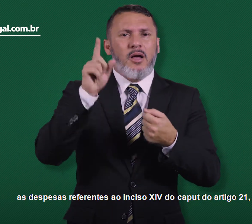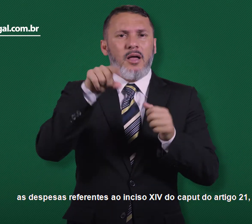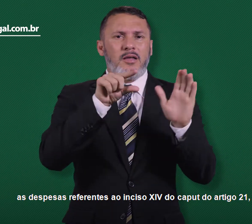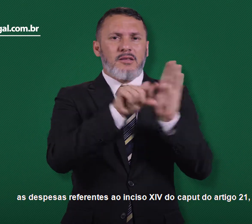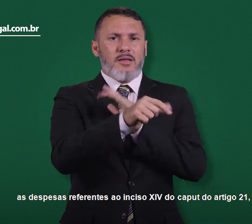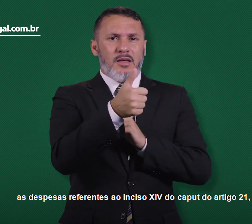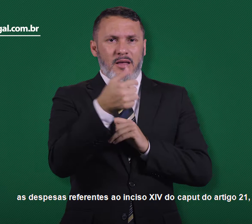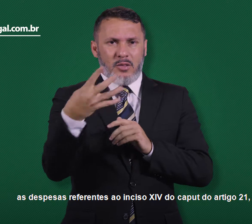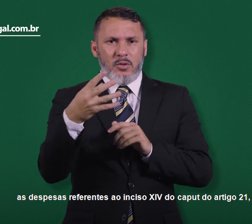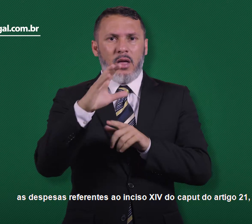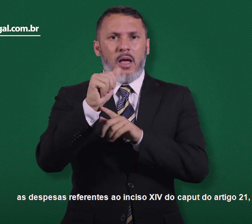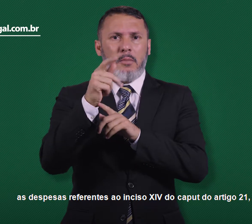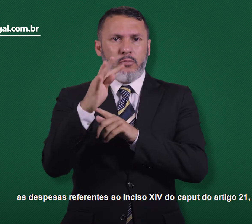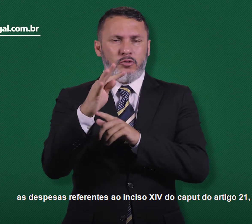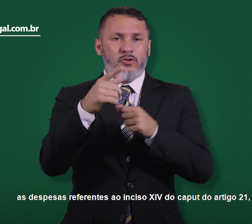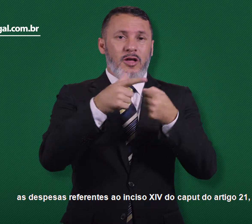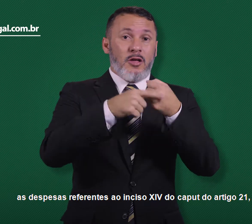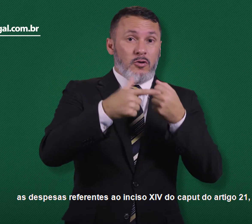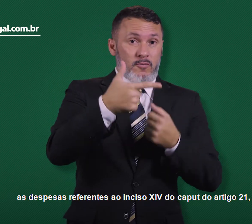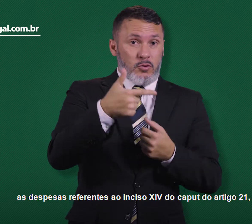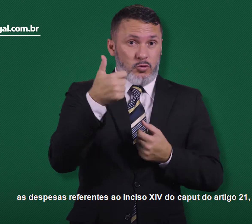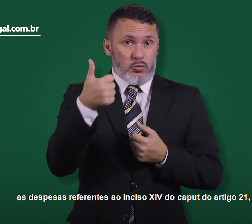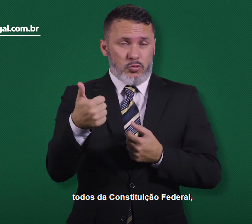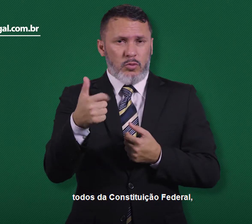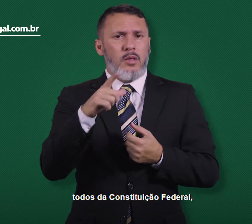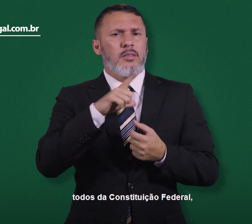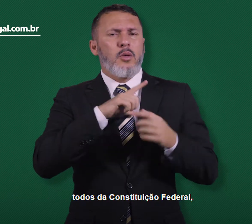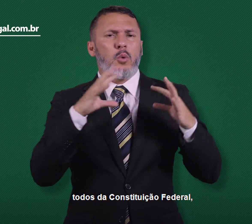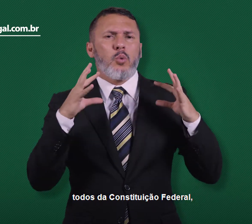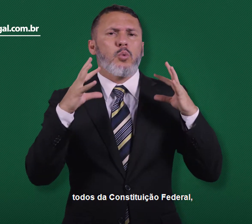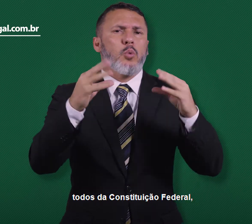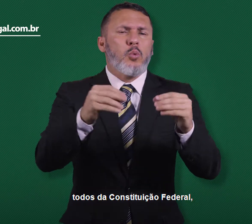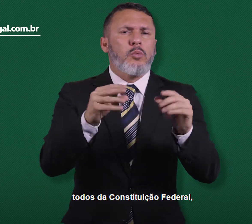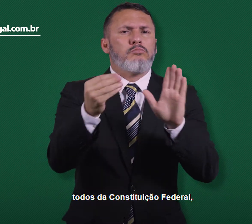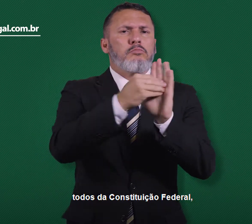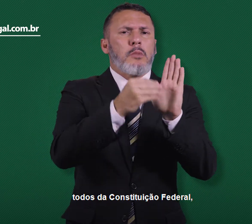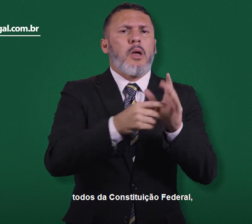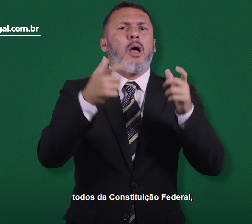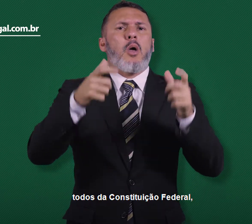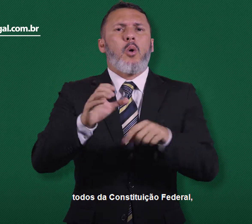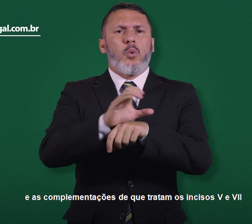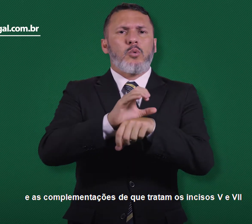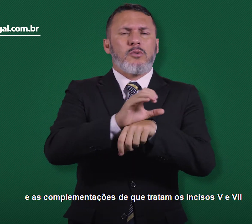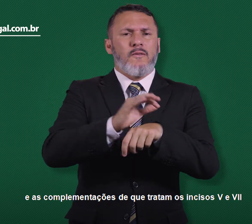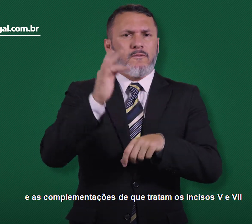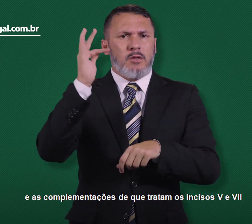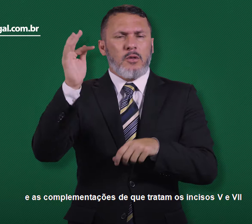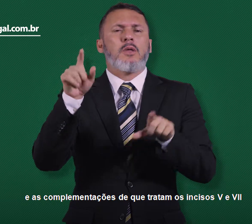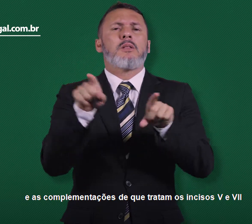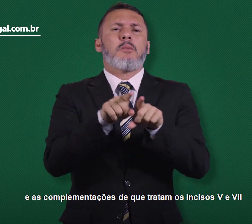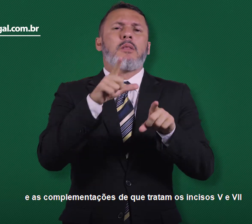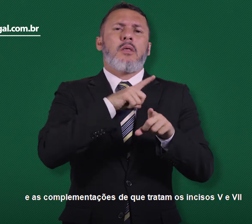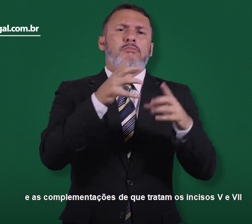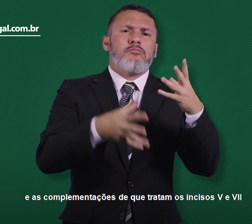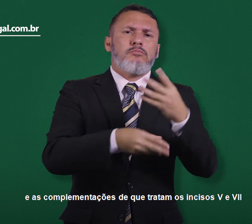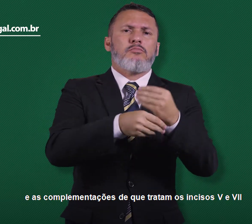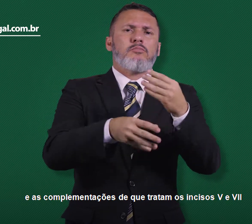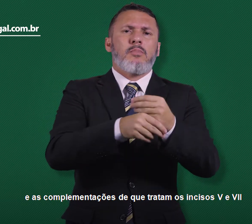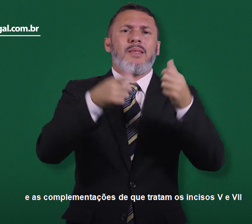14 do caput do artigo 21, todos da Constituição Federal e as complementações de que tratam os